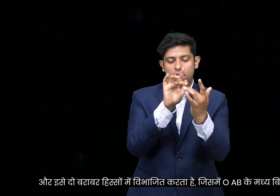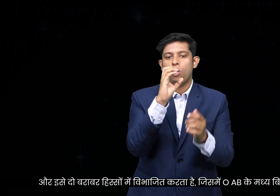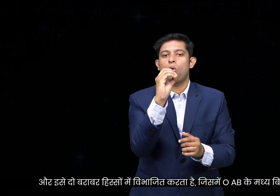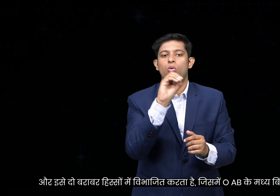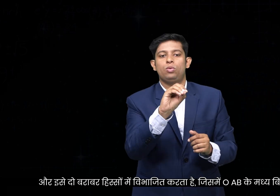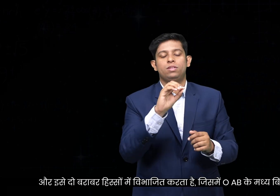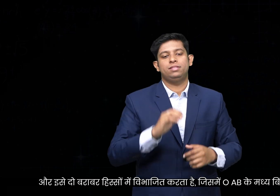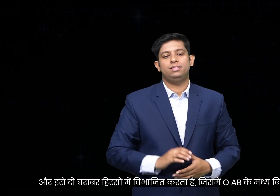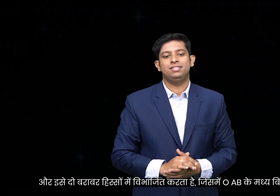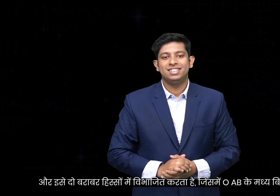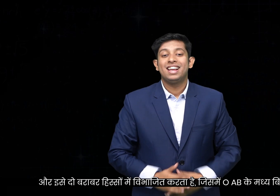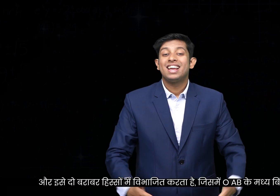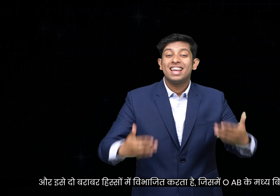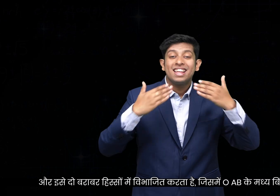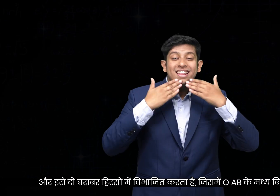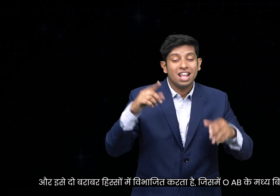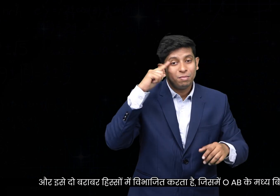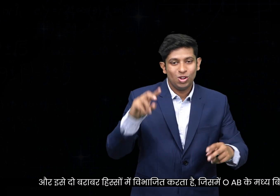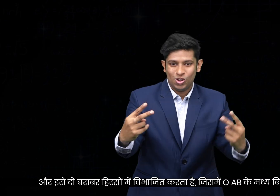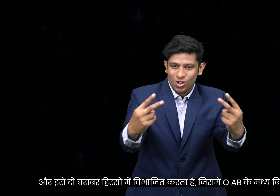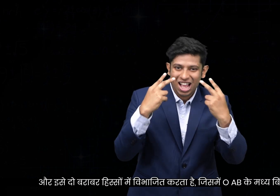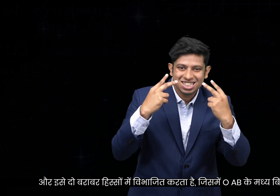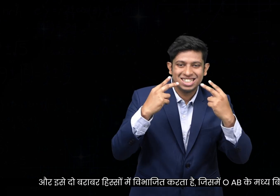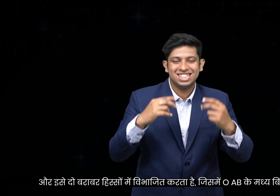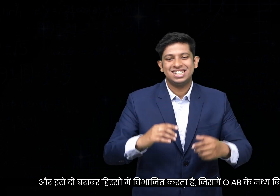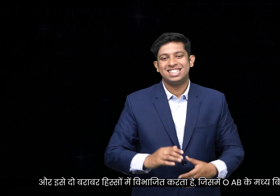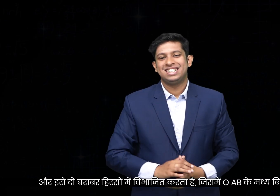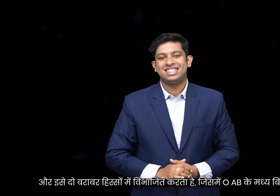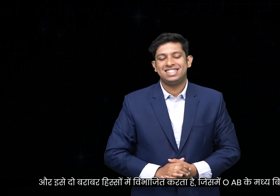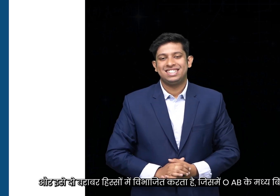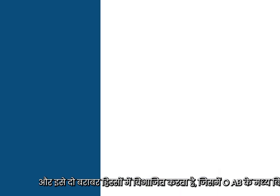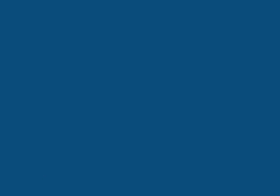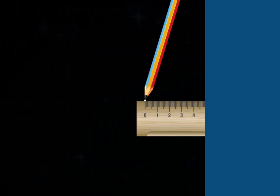जिसमें OAB के मध्य बिंदु के रूप में है।